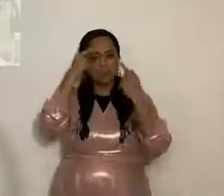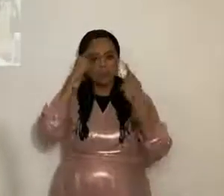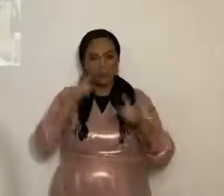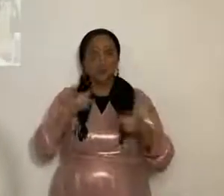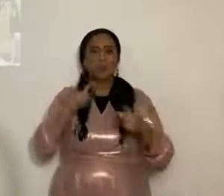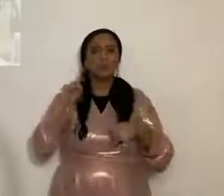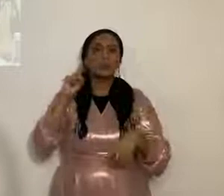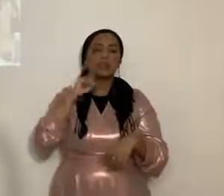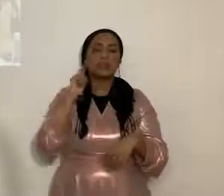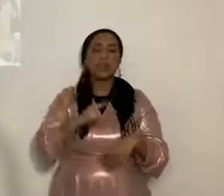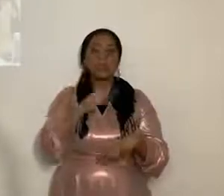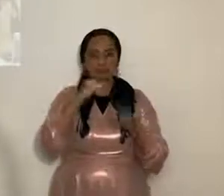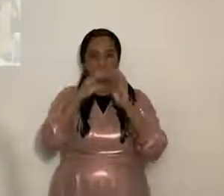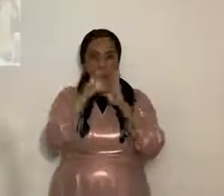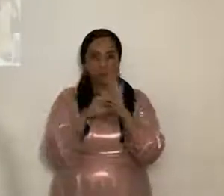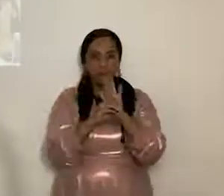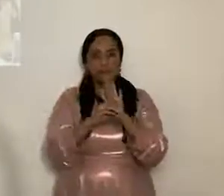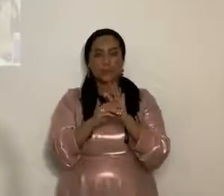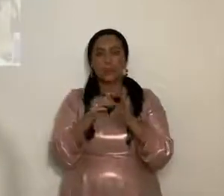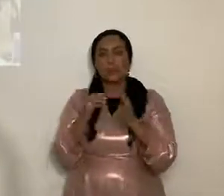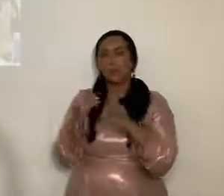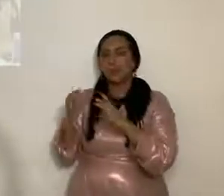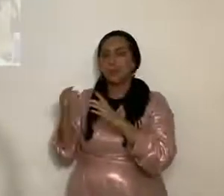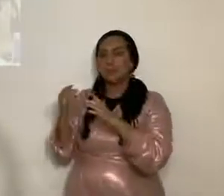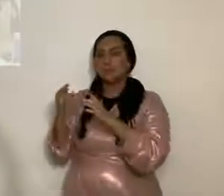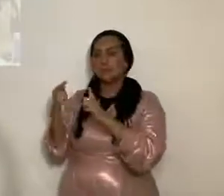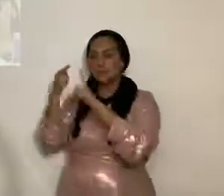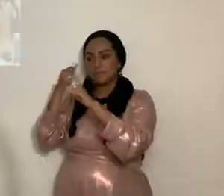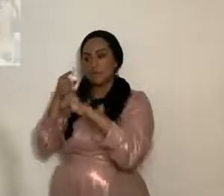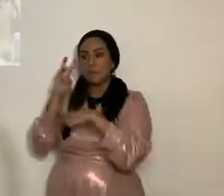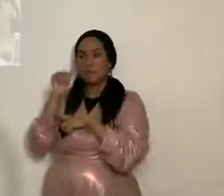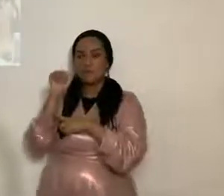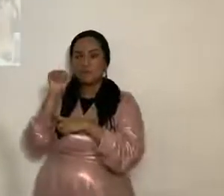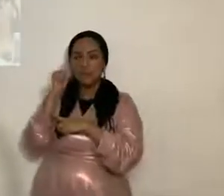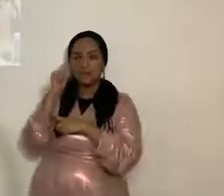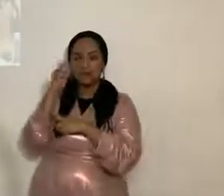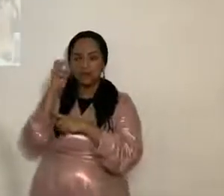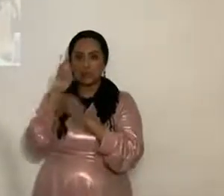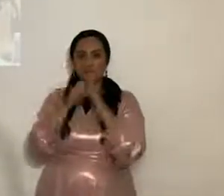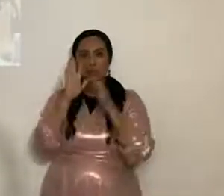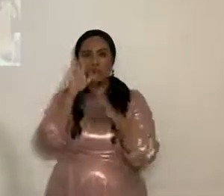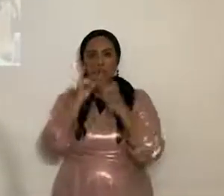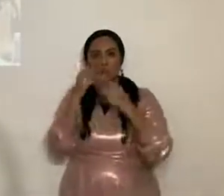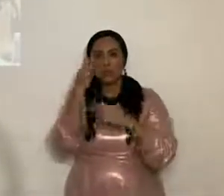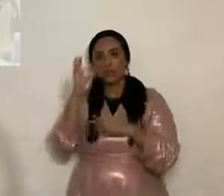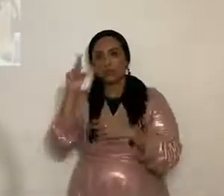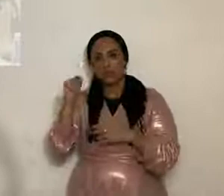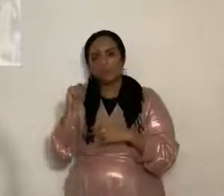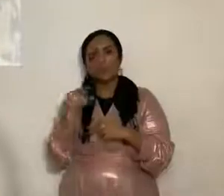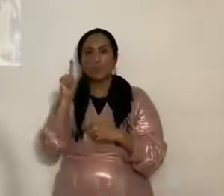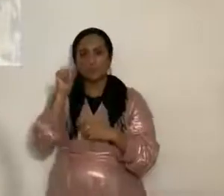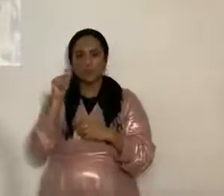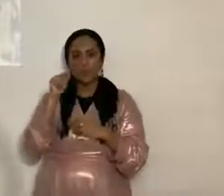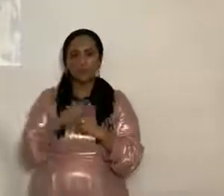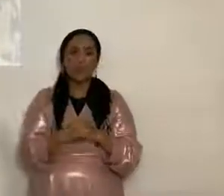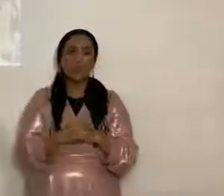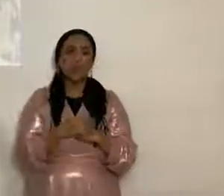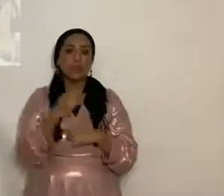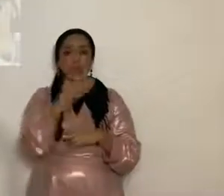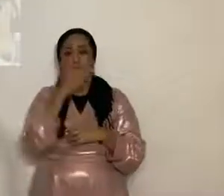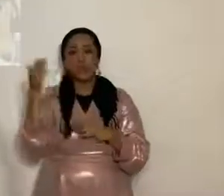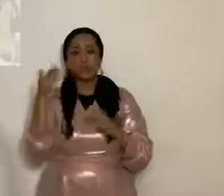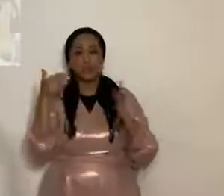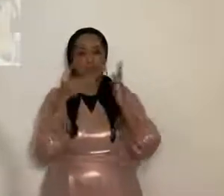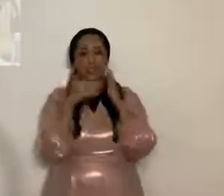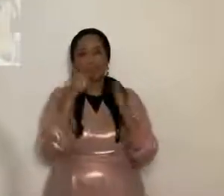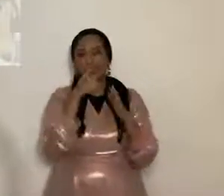es la consecuencia? Vamos a Mateo 5, versos 19 y 20. Dice: de manera que cualquiera que quebrante uno de